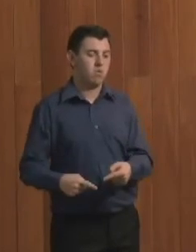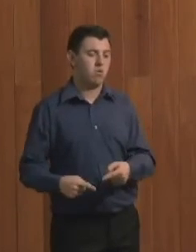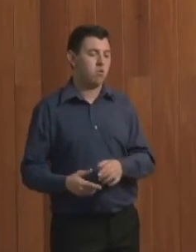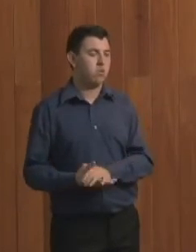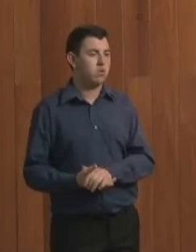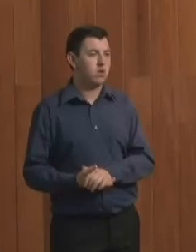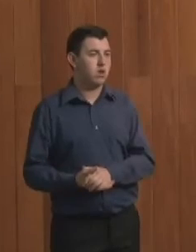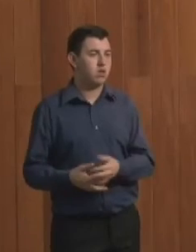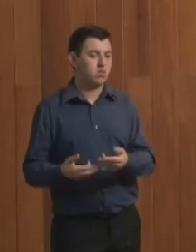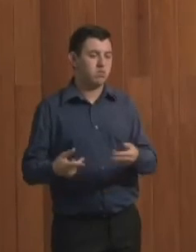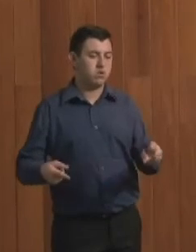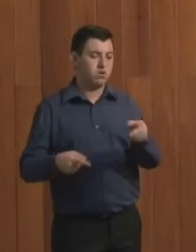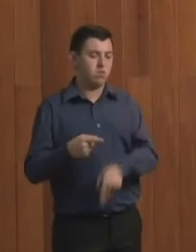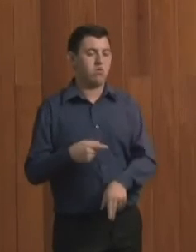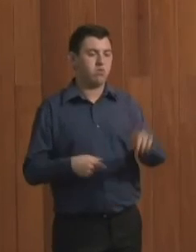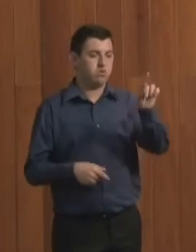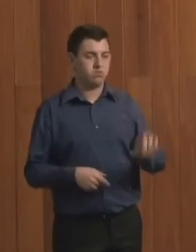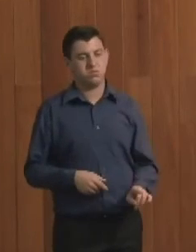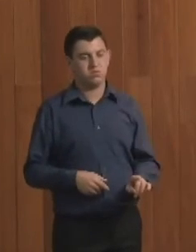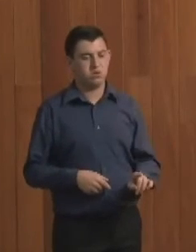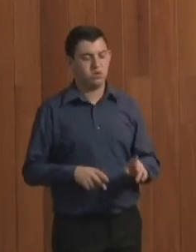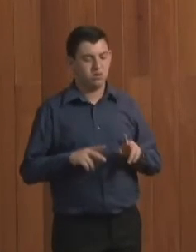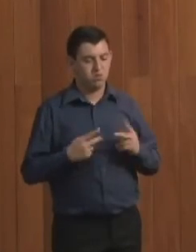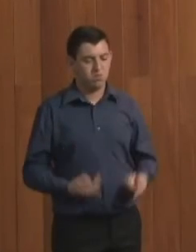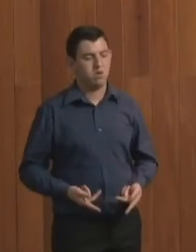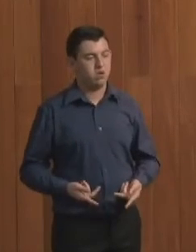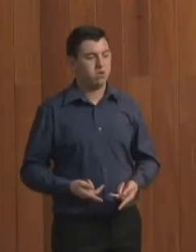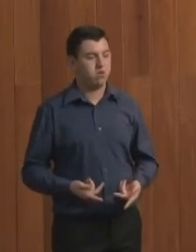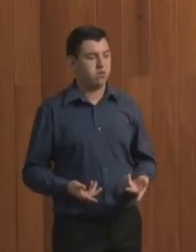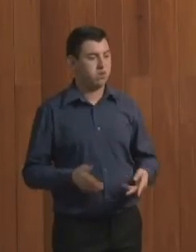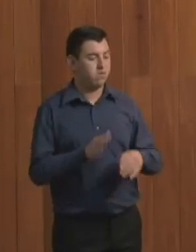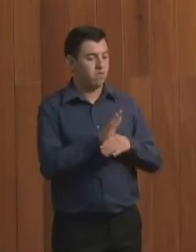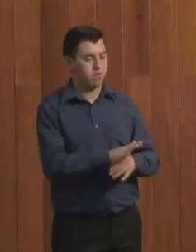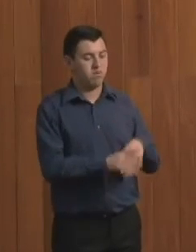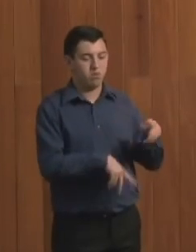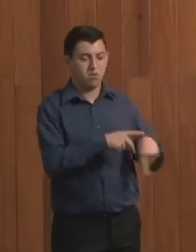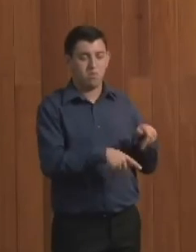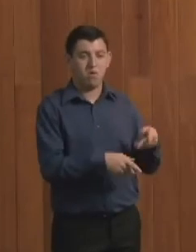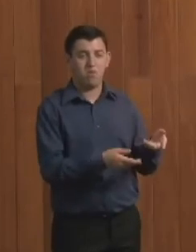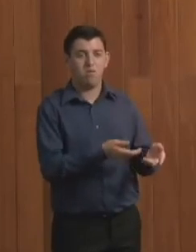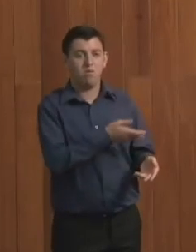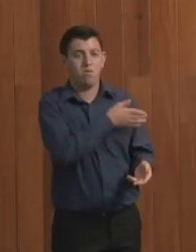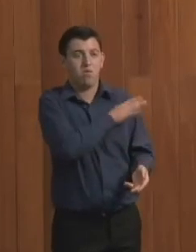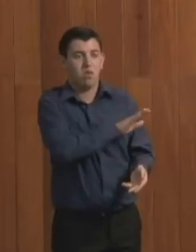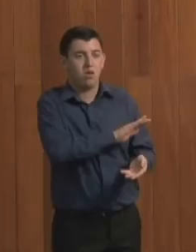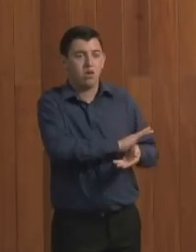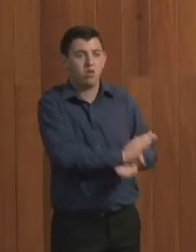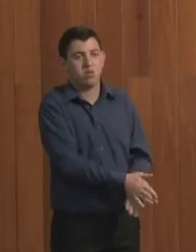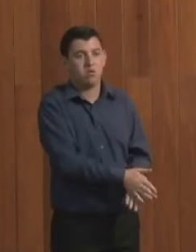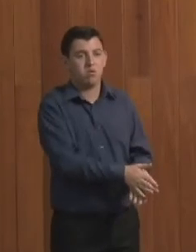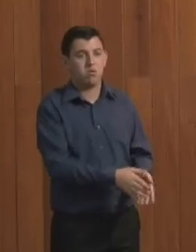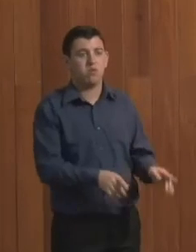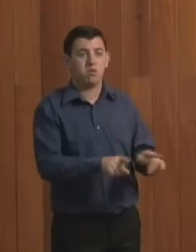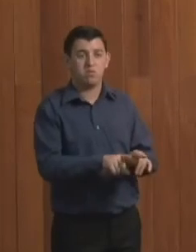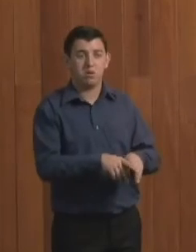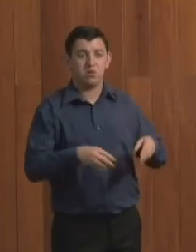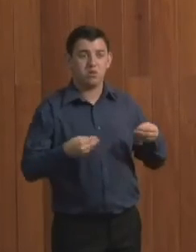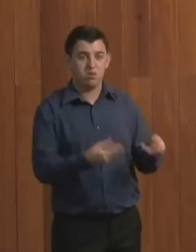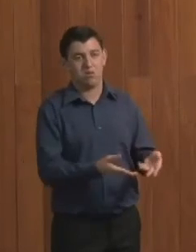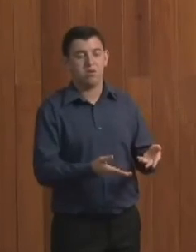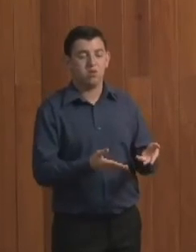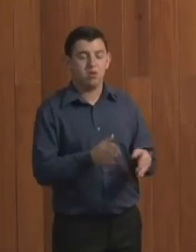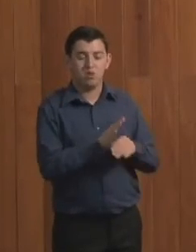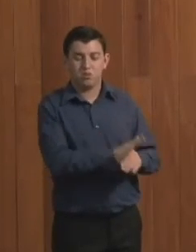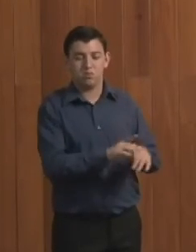direitos humanos das populações excluídas e vulneráveis, garantindo continuidade aos esforços até